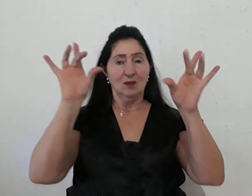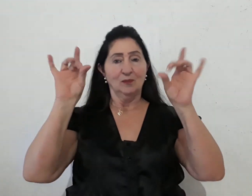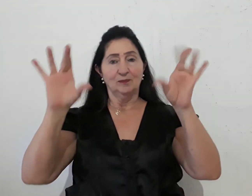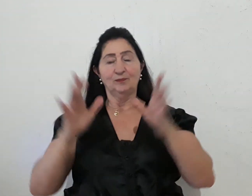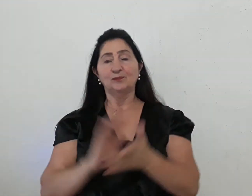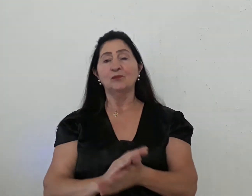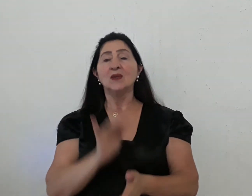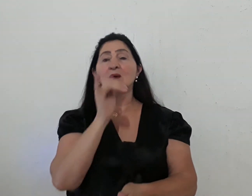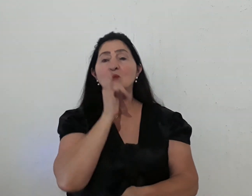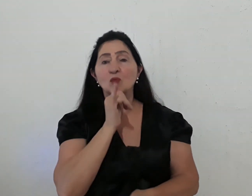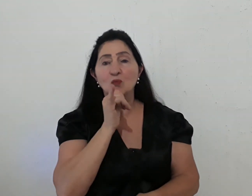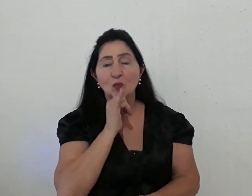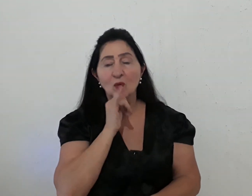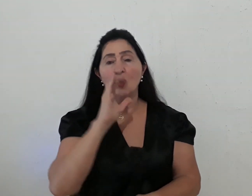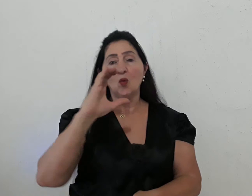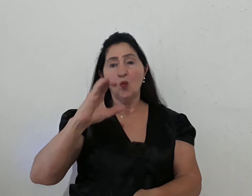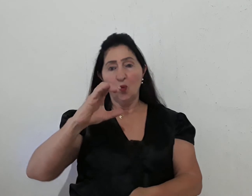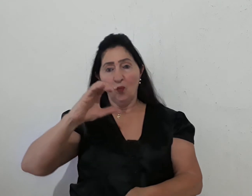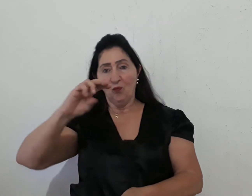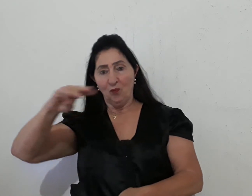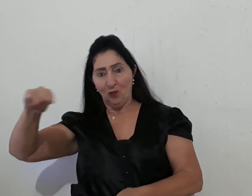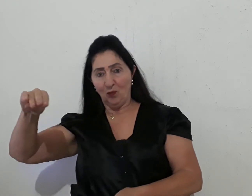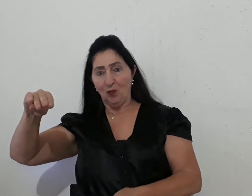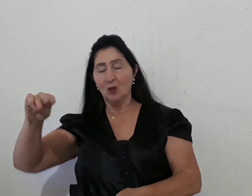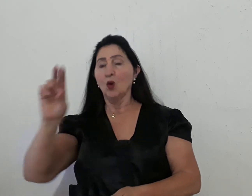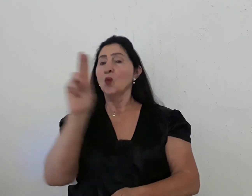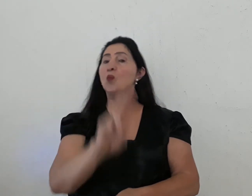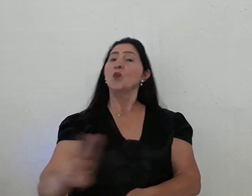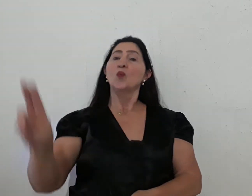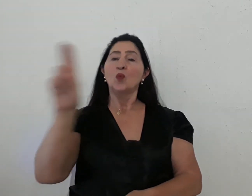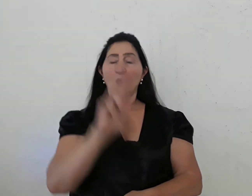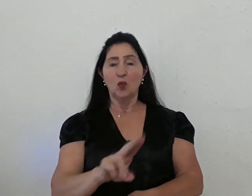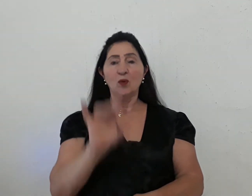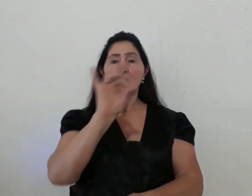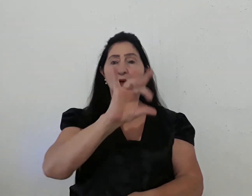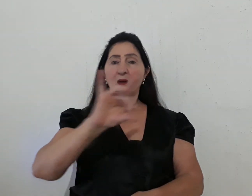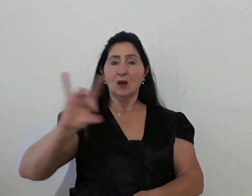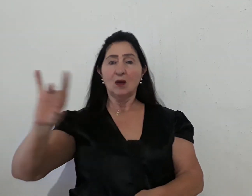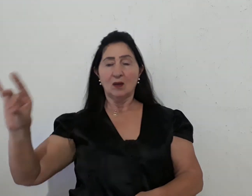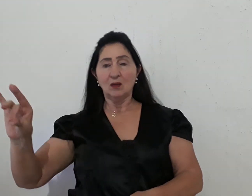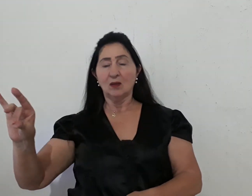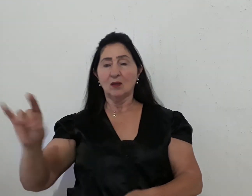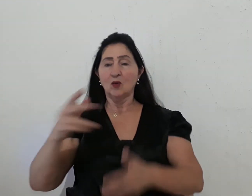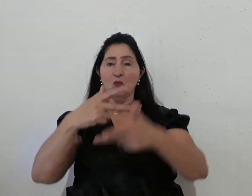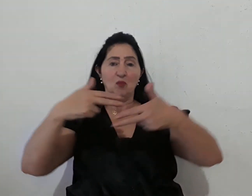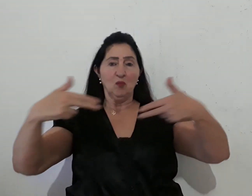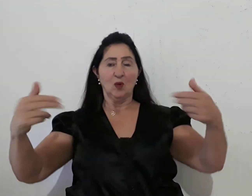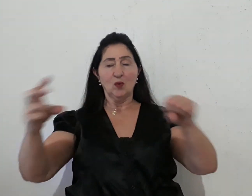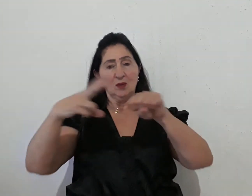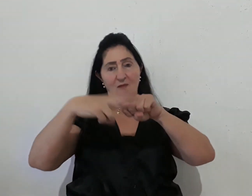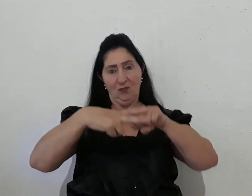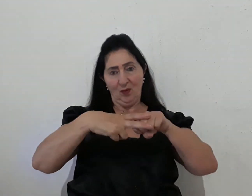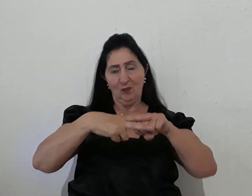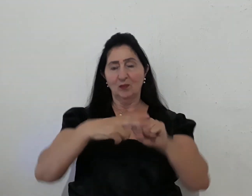as configurações de mãos utilizadas para cada objeto ou ação representada.